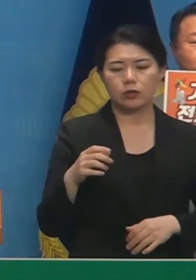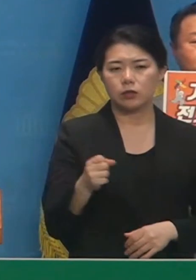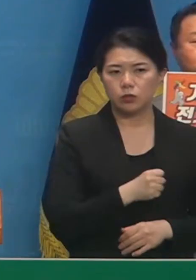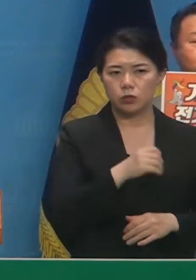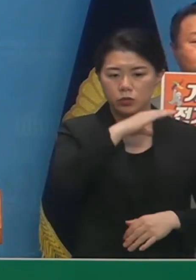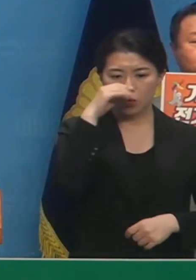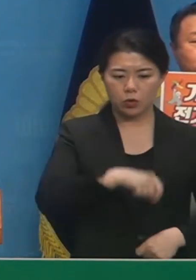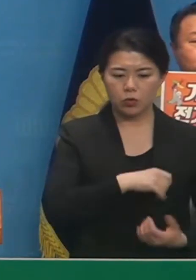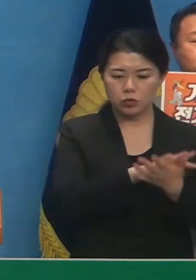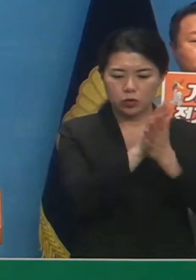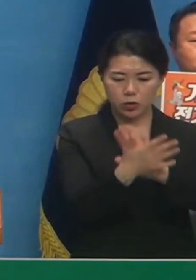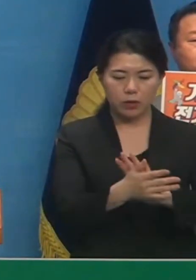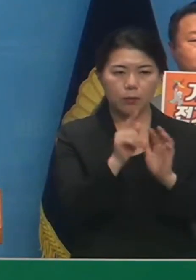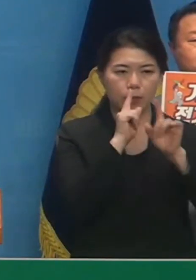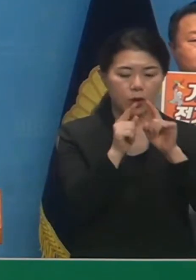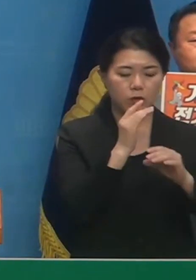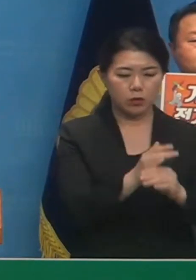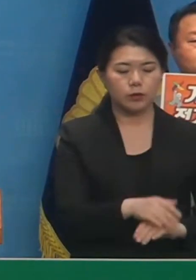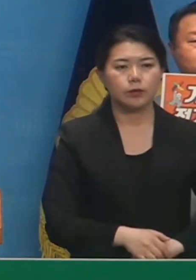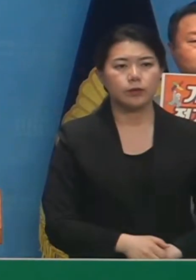전환을 이야기하고 있습니다.